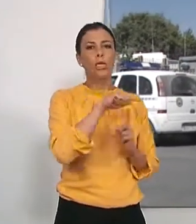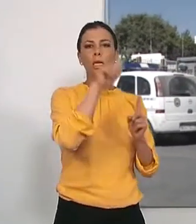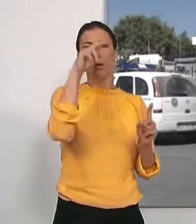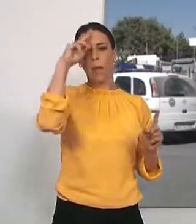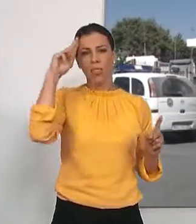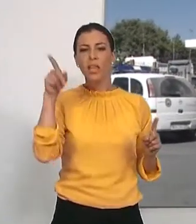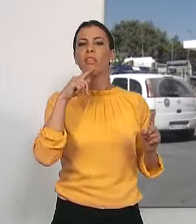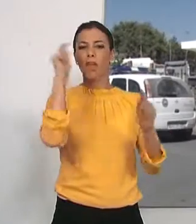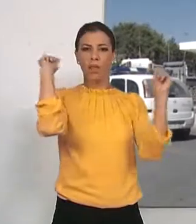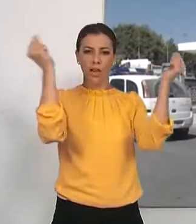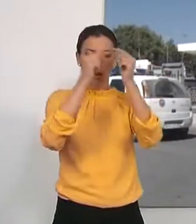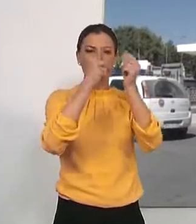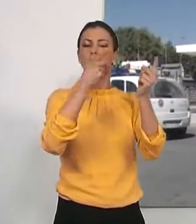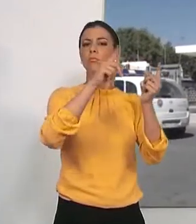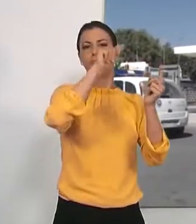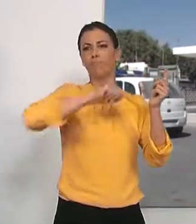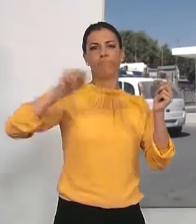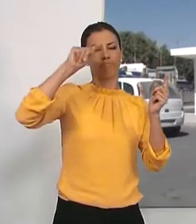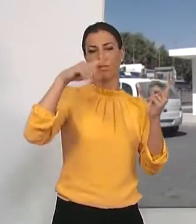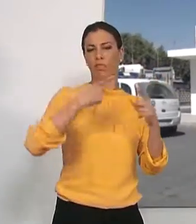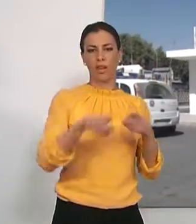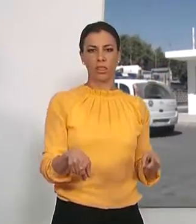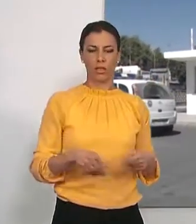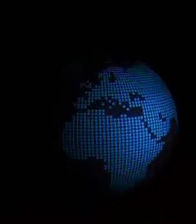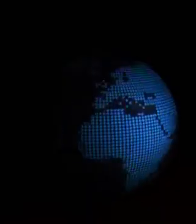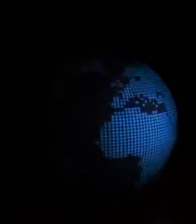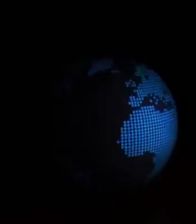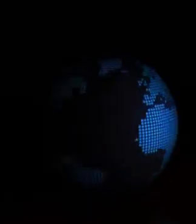motril madrid/zaragoza irún junquera